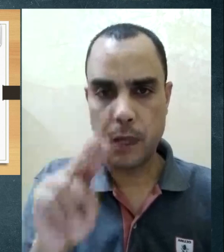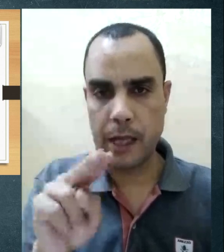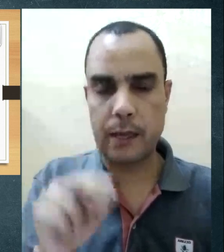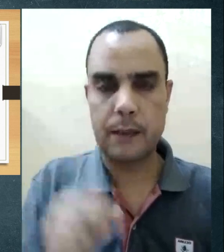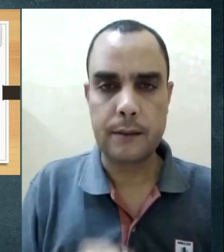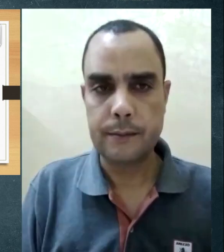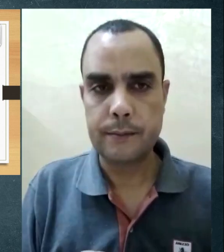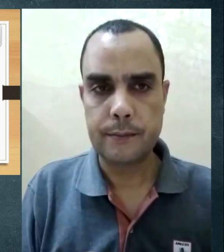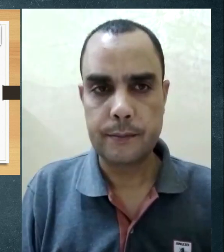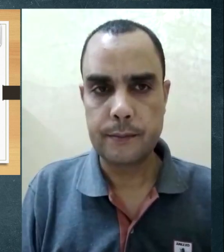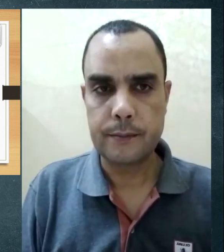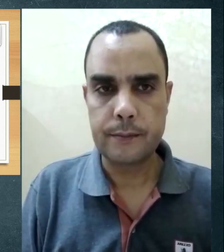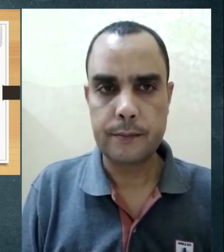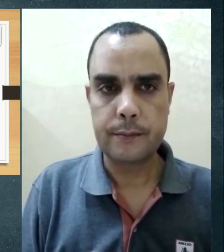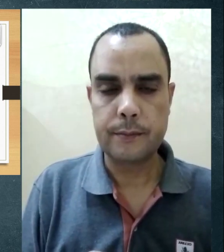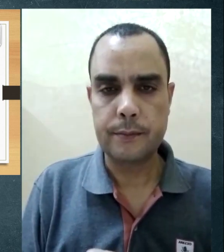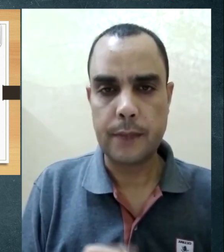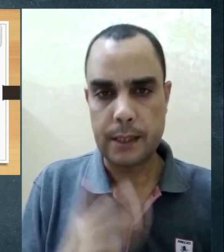السؤال